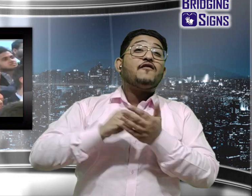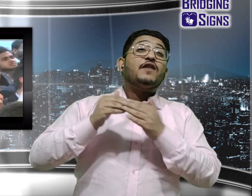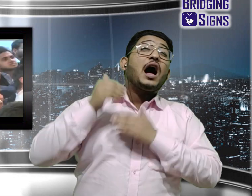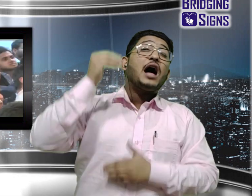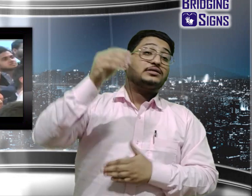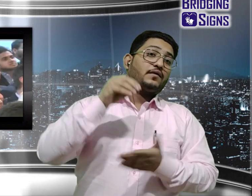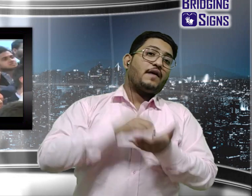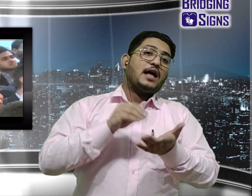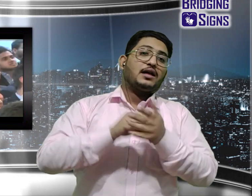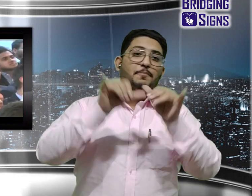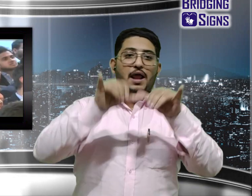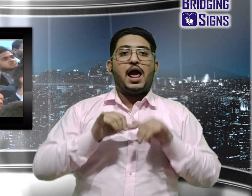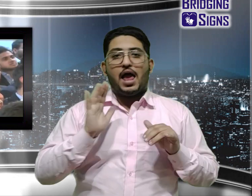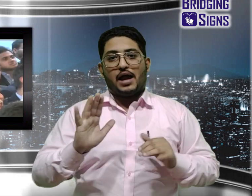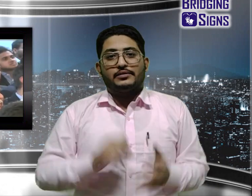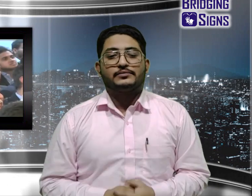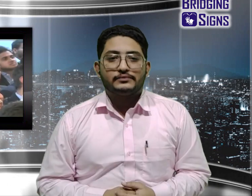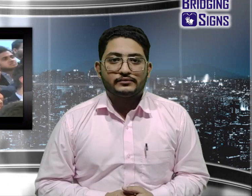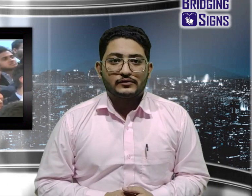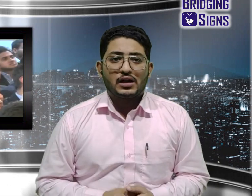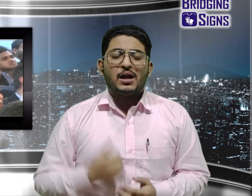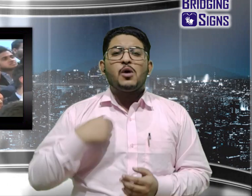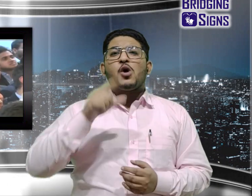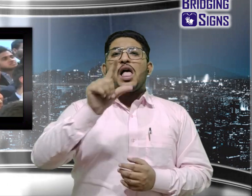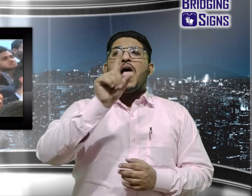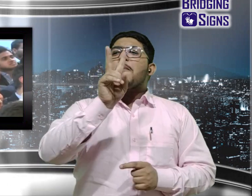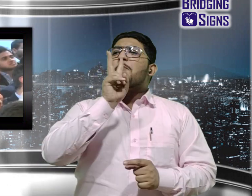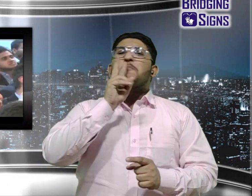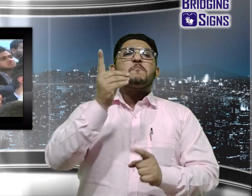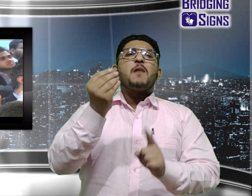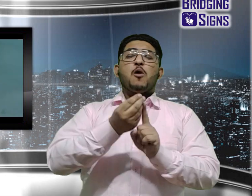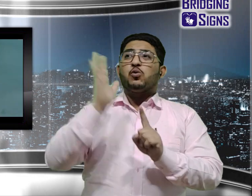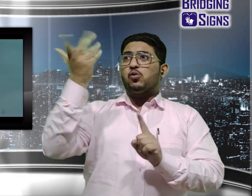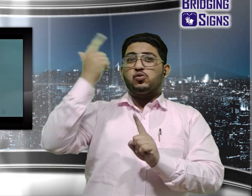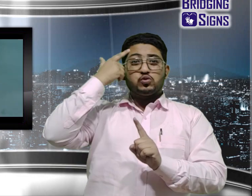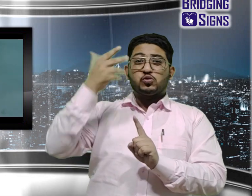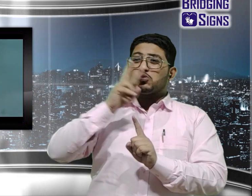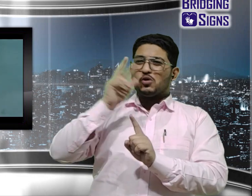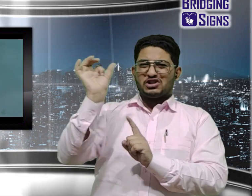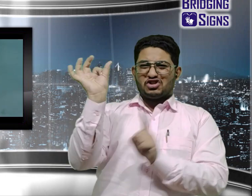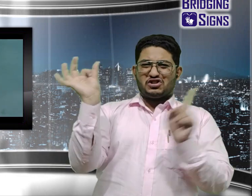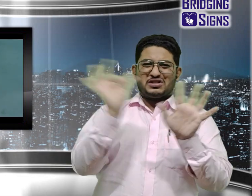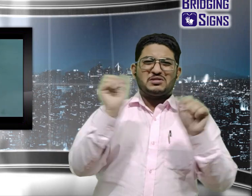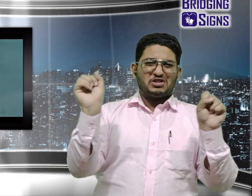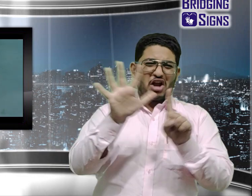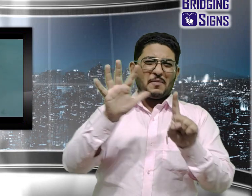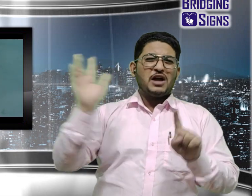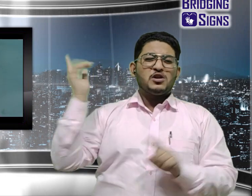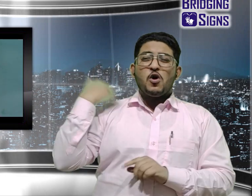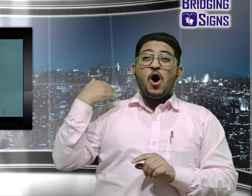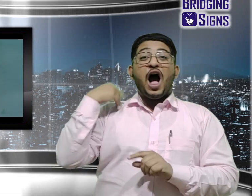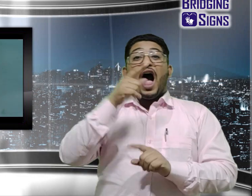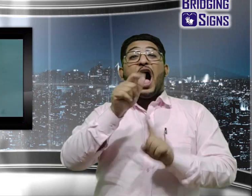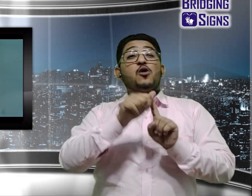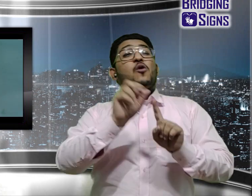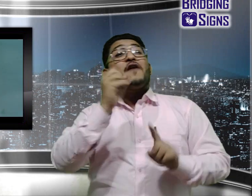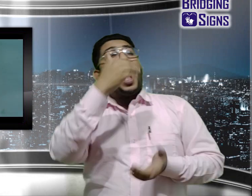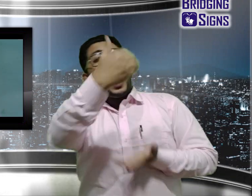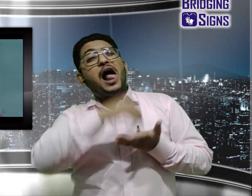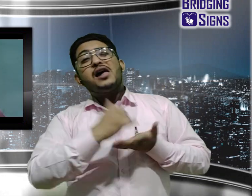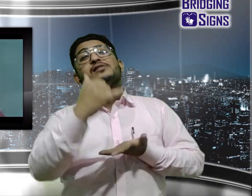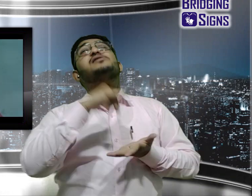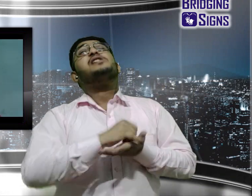है। और मेरा एक सिंपल एजेंडा है, मुझसे लोग बहुत ये पूछते आए हैं पिछले 6 महीने में कि तुम्हारा एजेंडा क्या